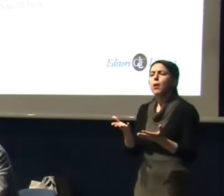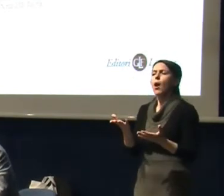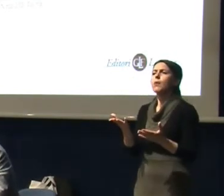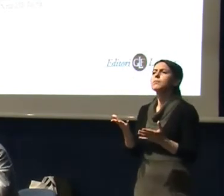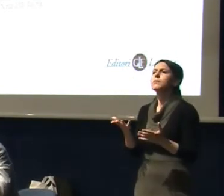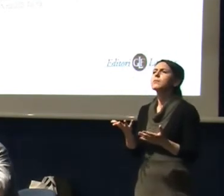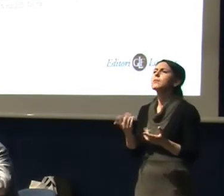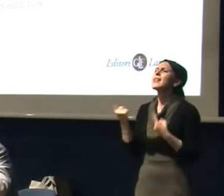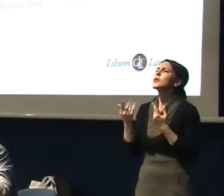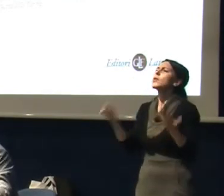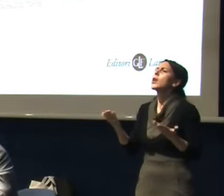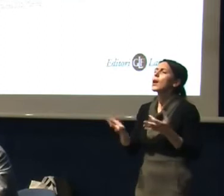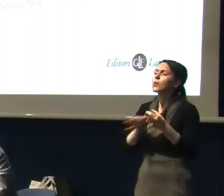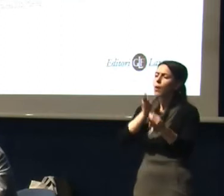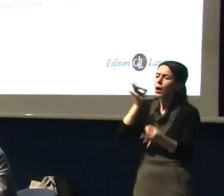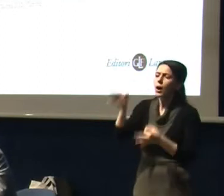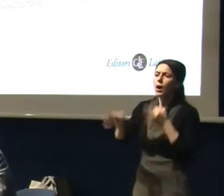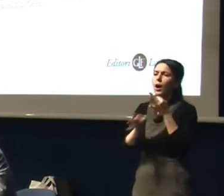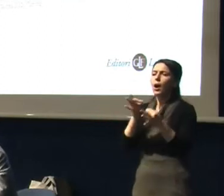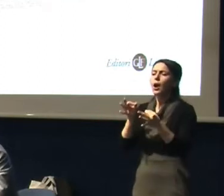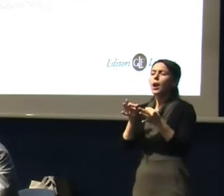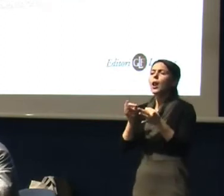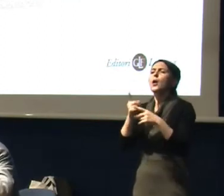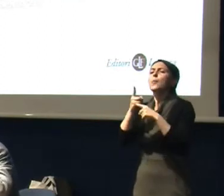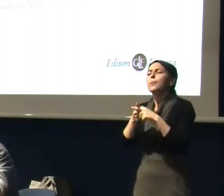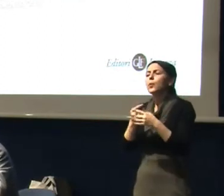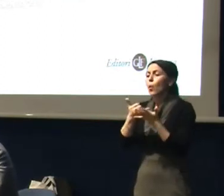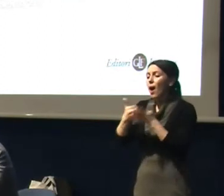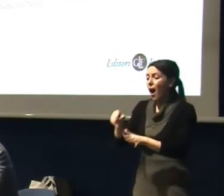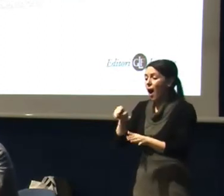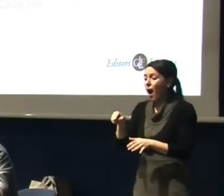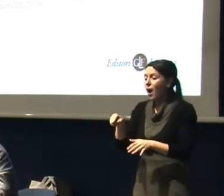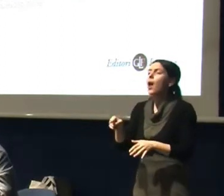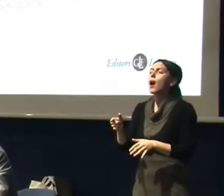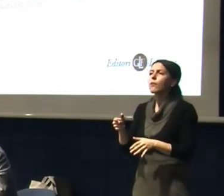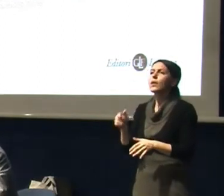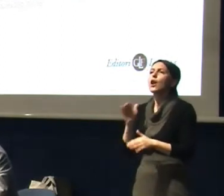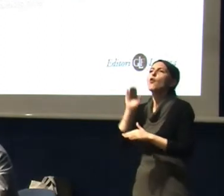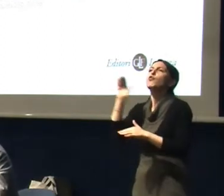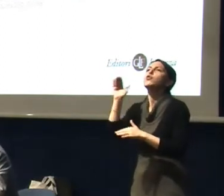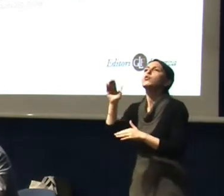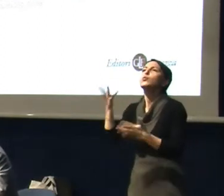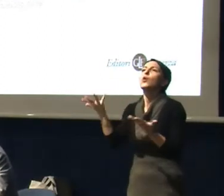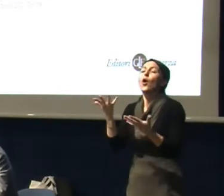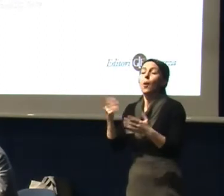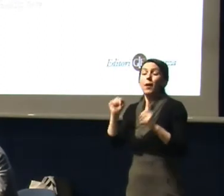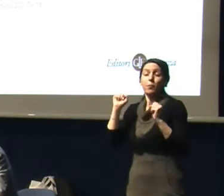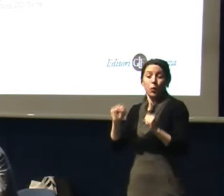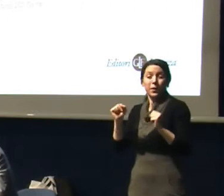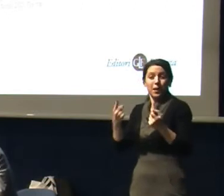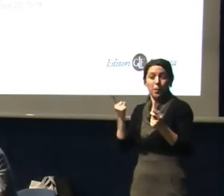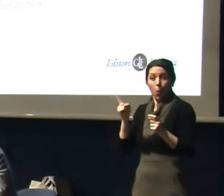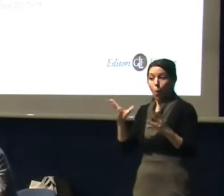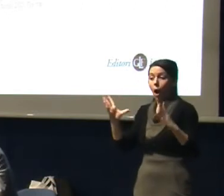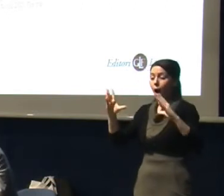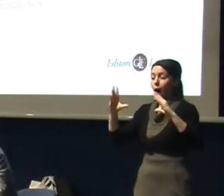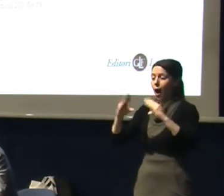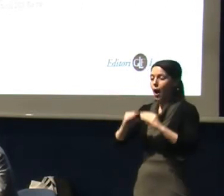che ci sia una possibilità di sviluppo forse dopo un crepuscolo seguirà l'uno val ma questo non lo so se